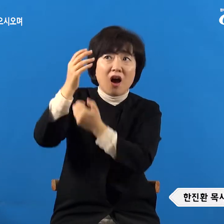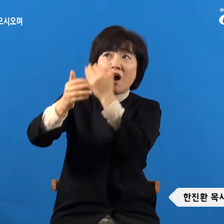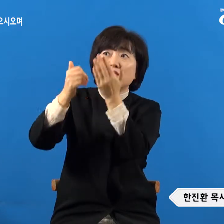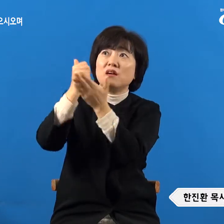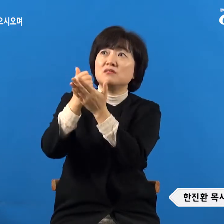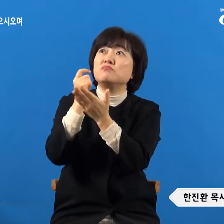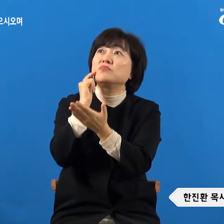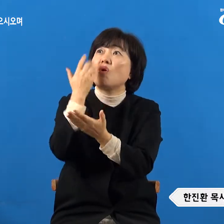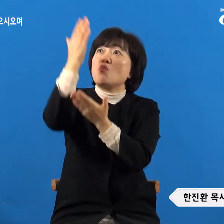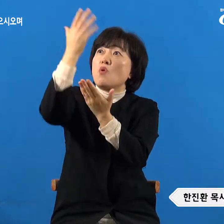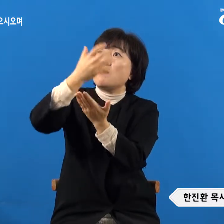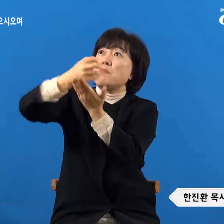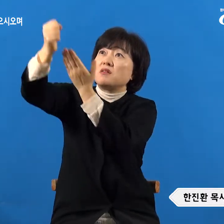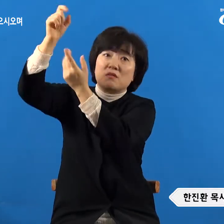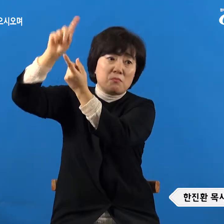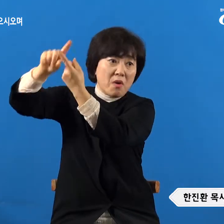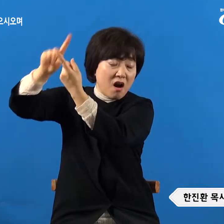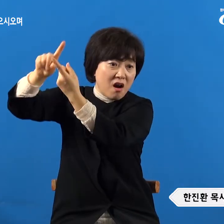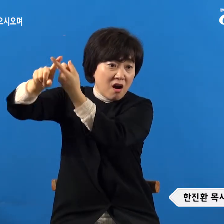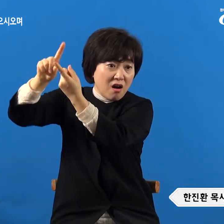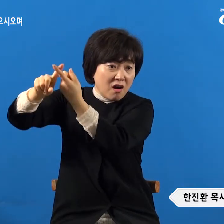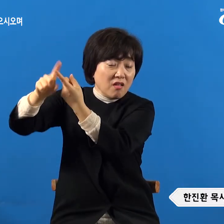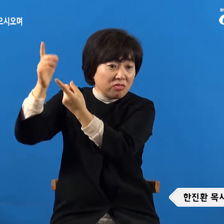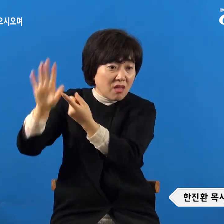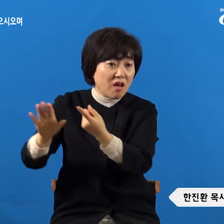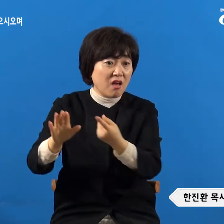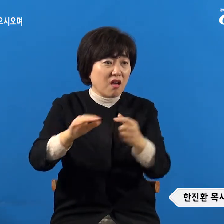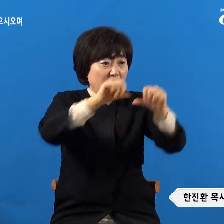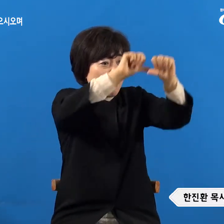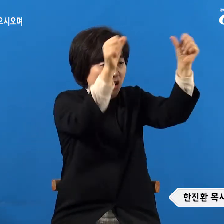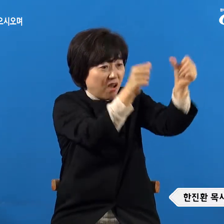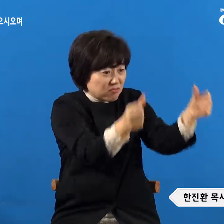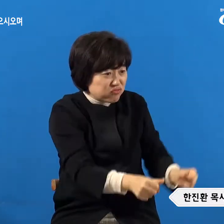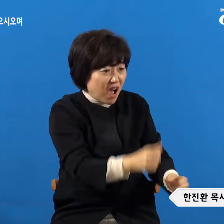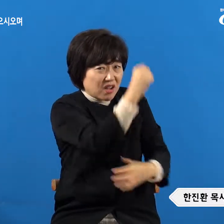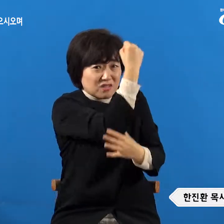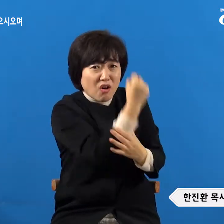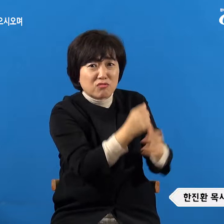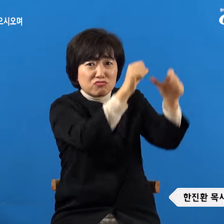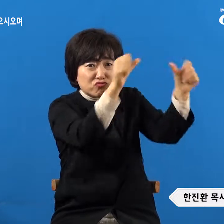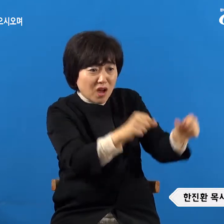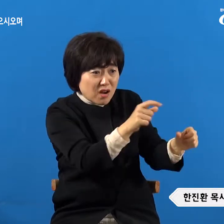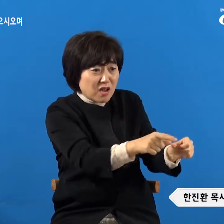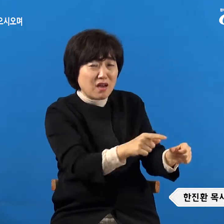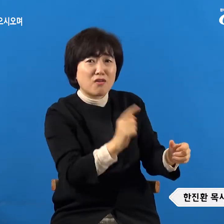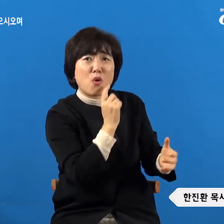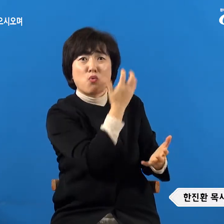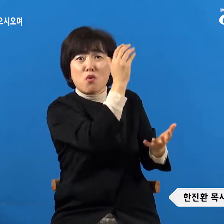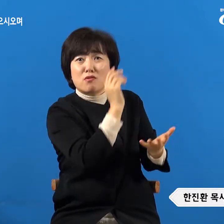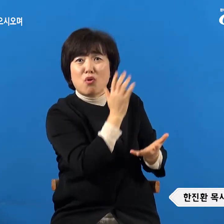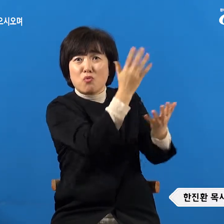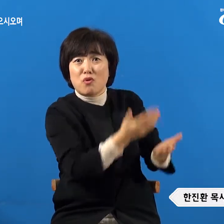할 영광을 썩을 우상에게 돌리는 사람들이 있을까? 어떻게 그럴 수가 있을까?